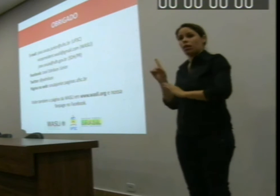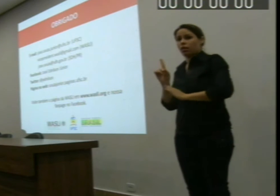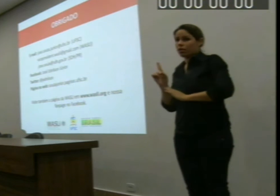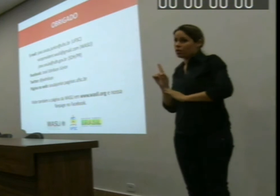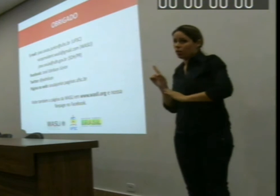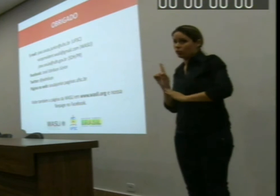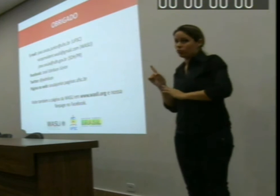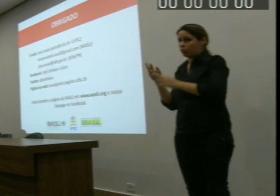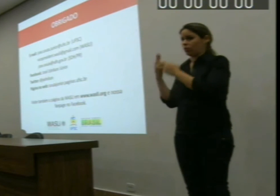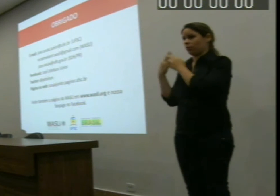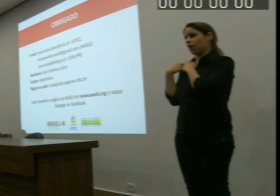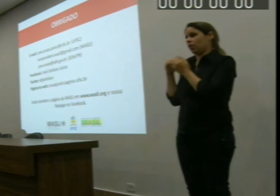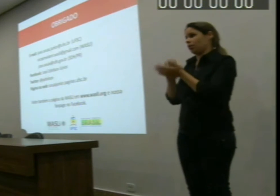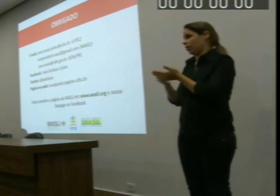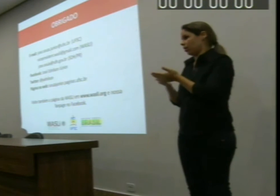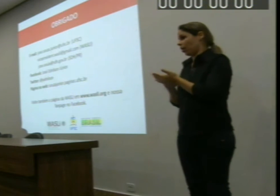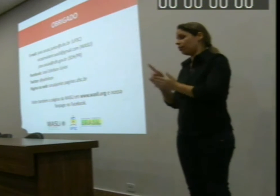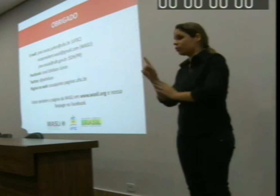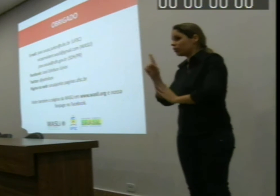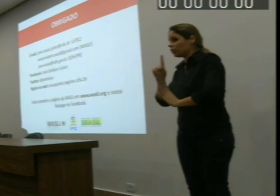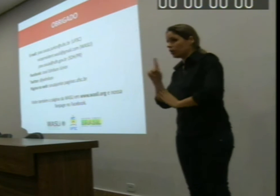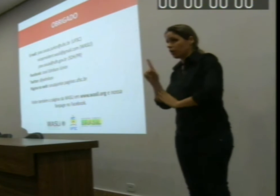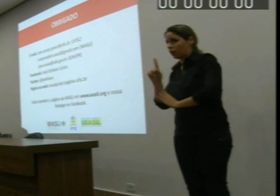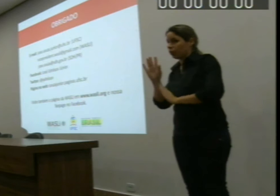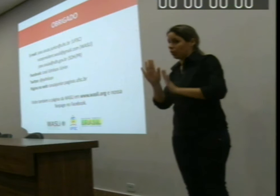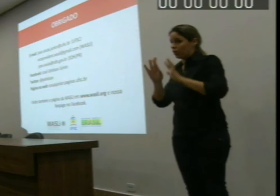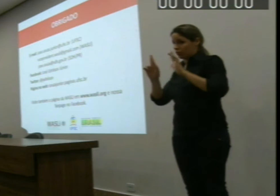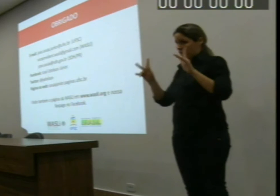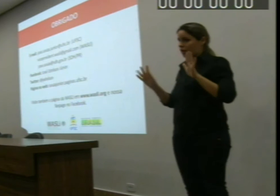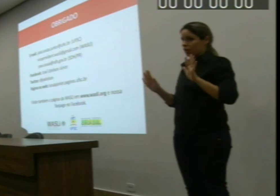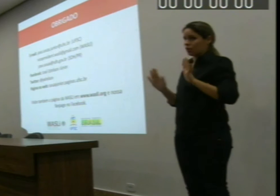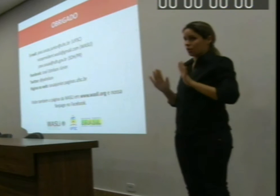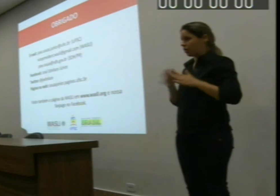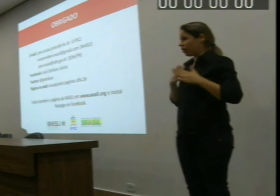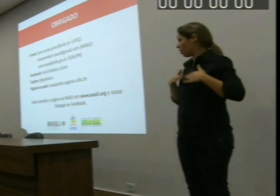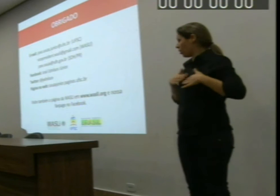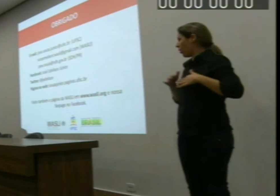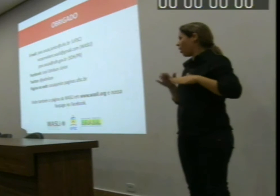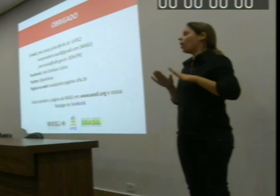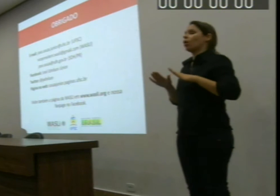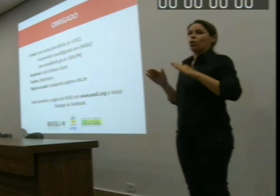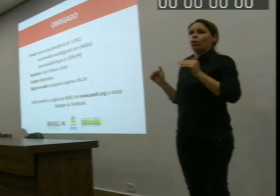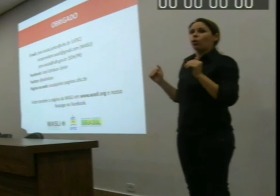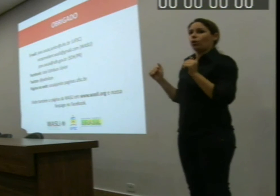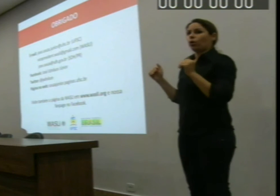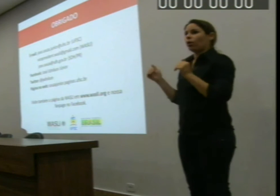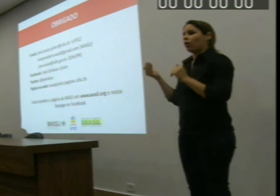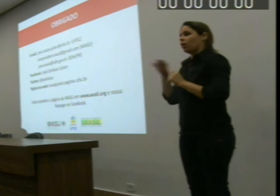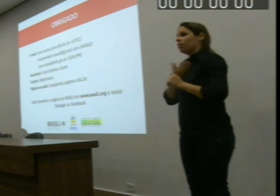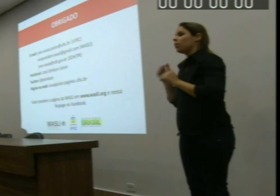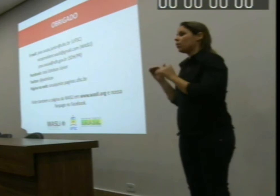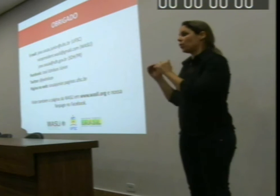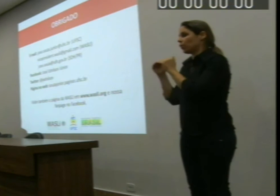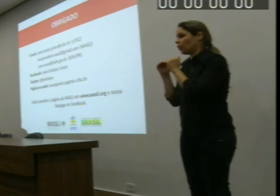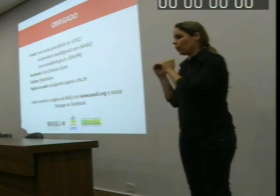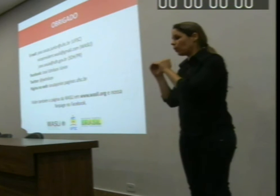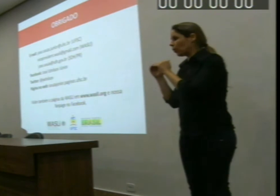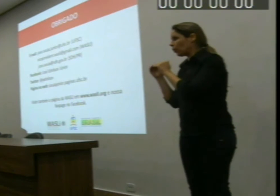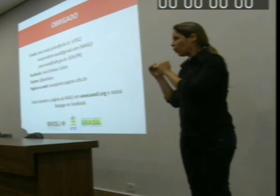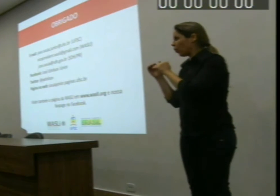você tá dizendo uma coisa é você estabelecer como parceria outra coisa você acreditar que o